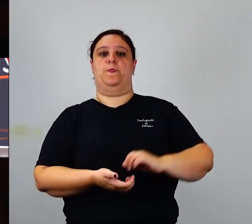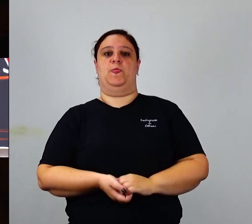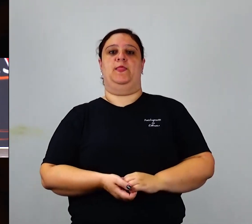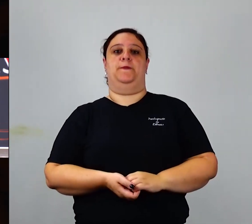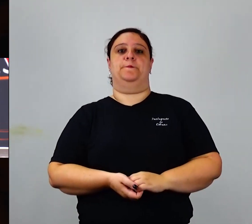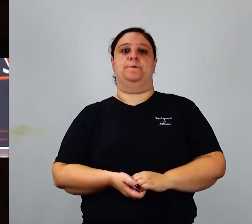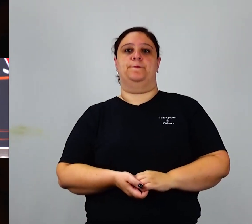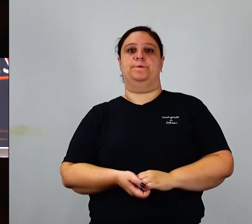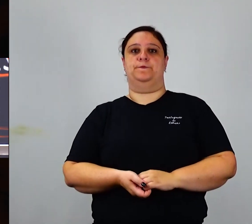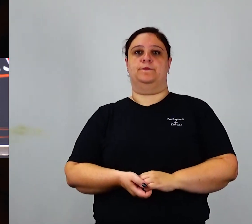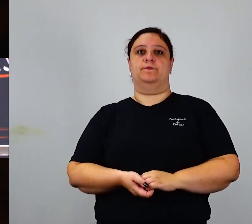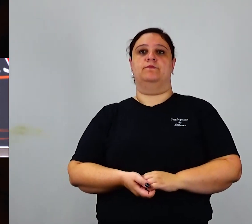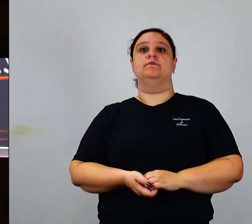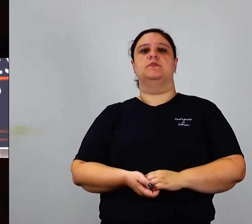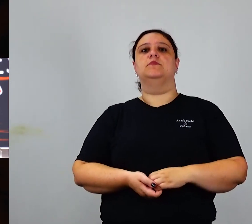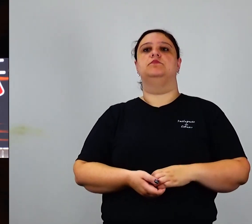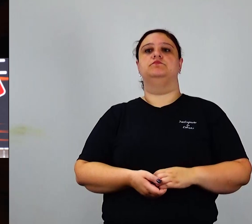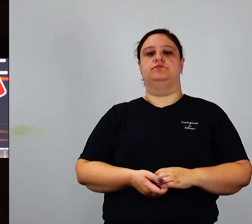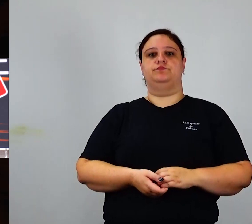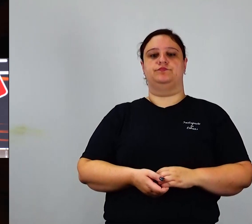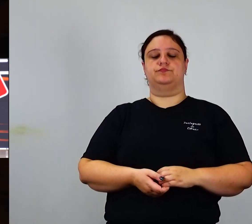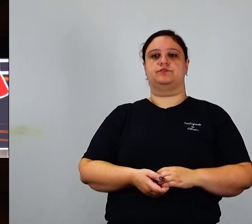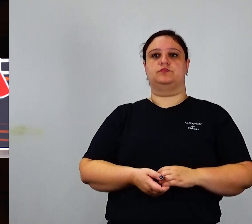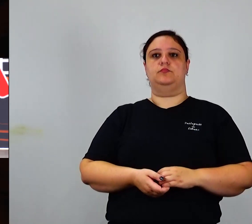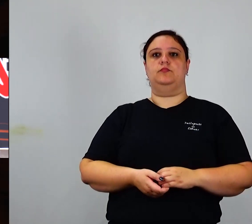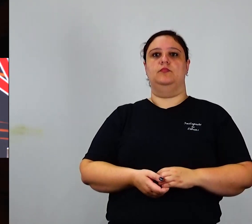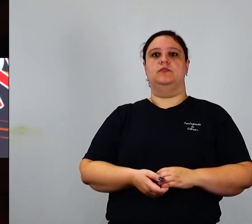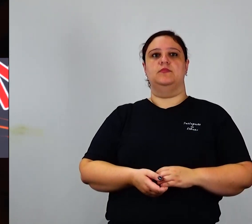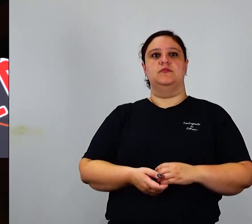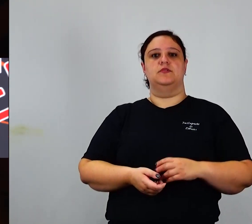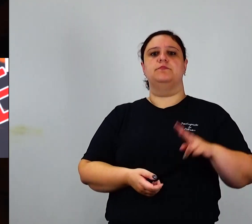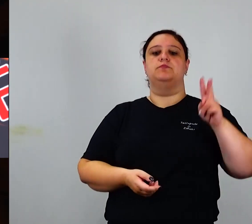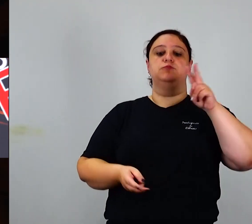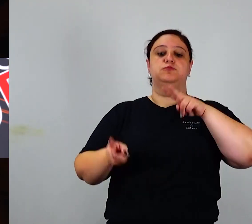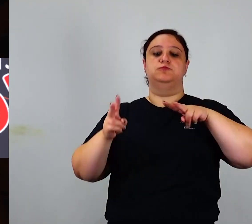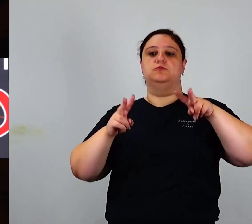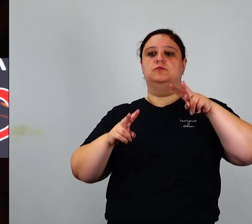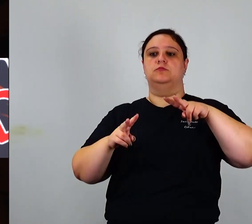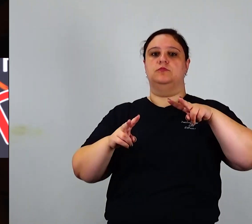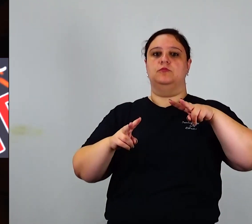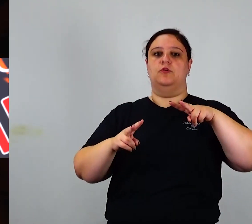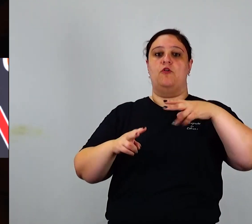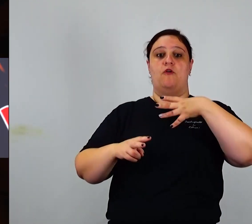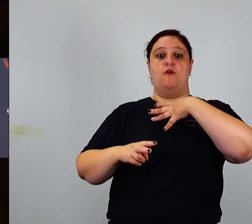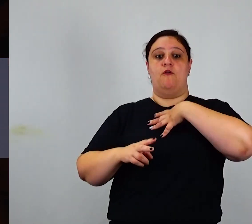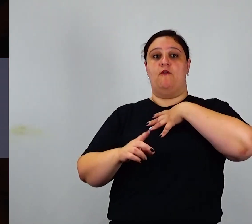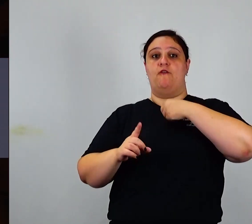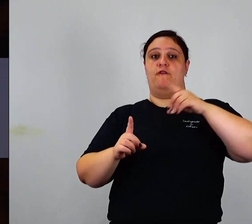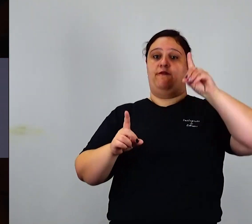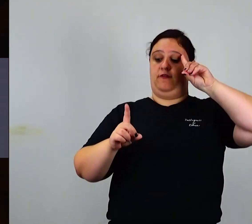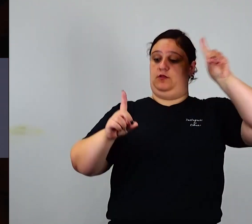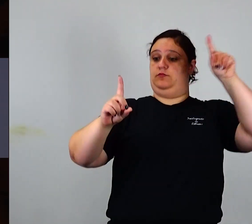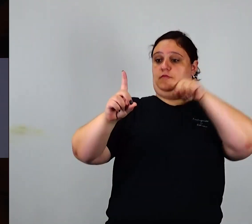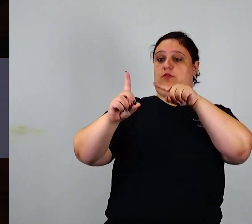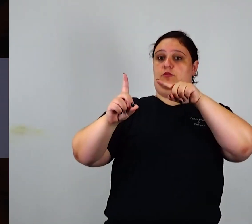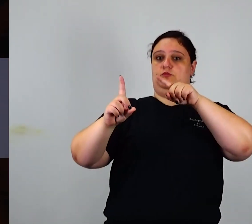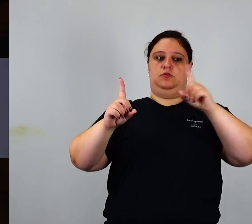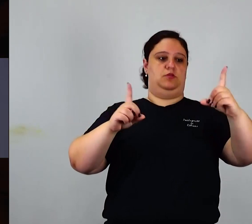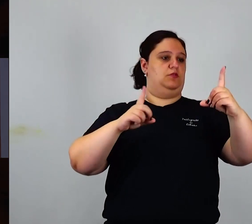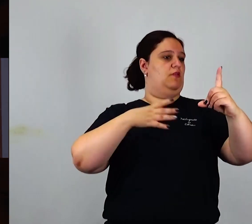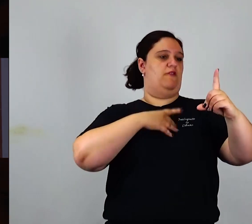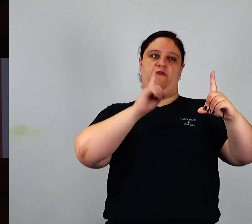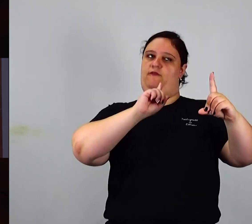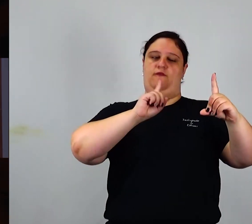Quando você olha para um filho de Deus, um ser humano que é filho de Deus e outro que não é, você não vê muita diferença